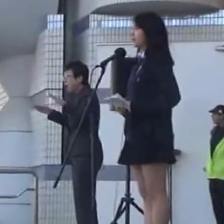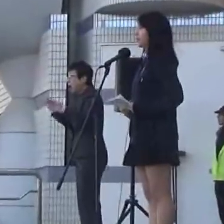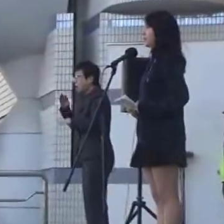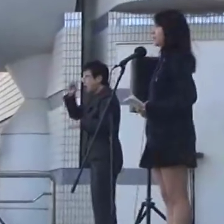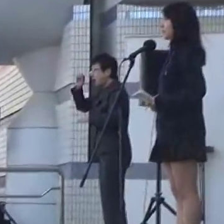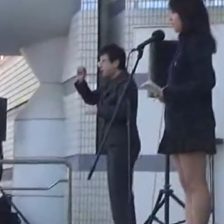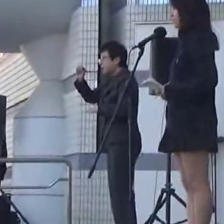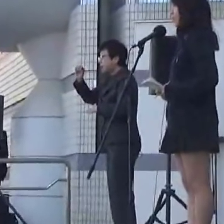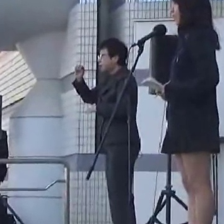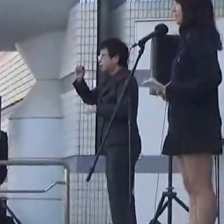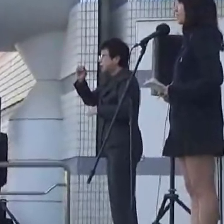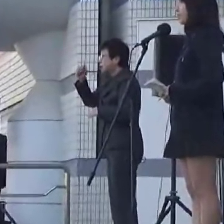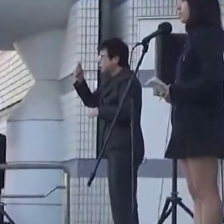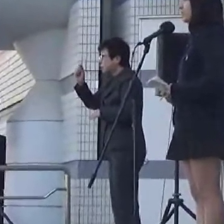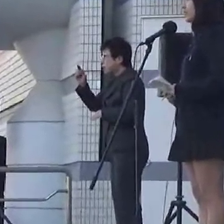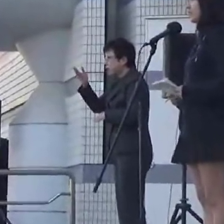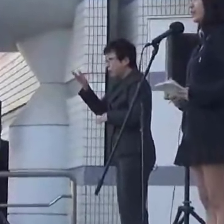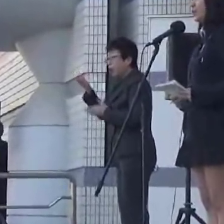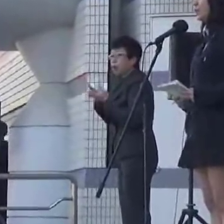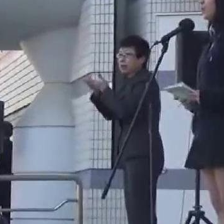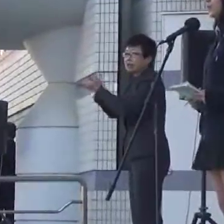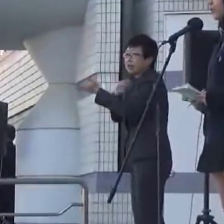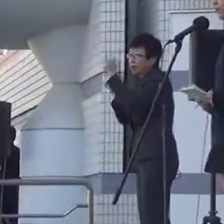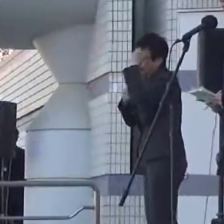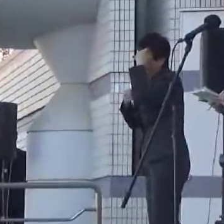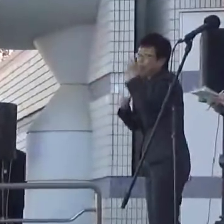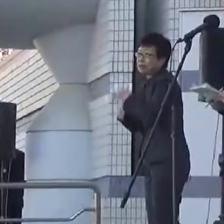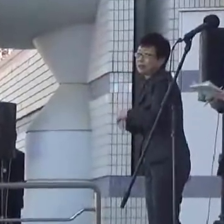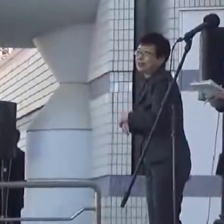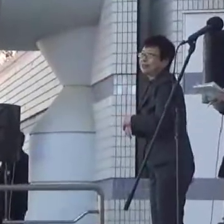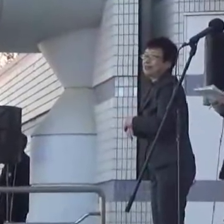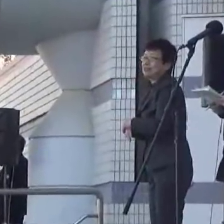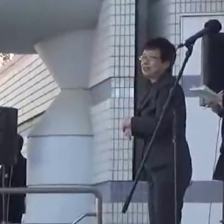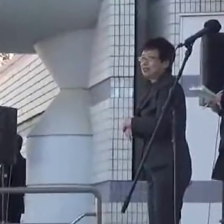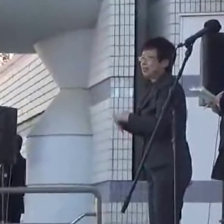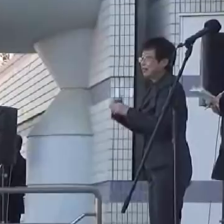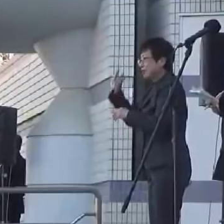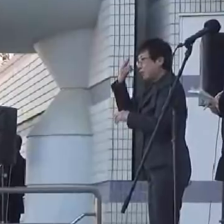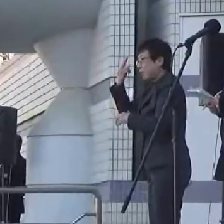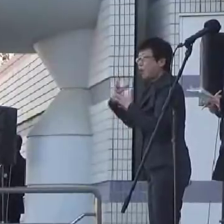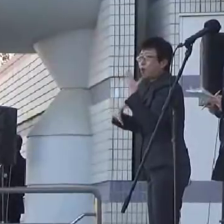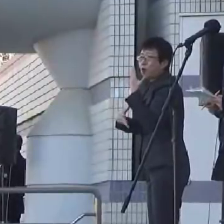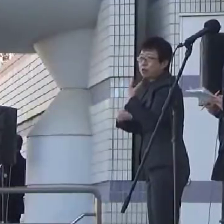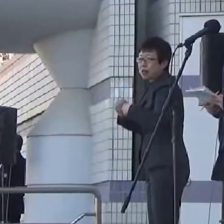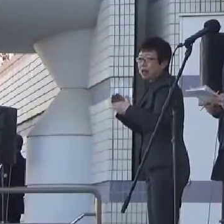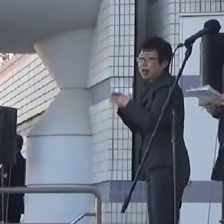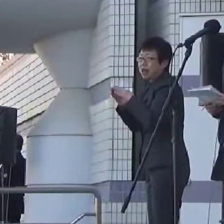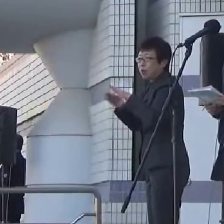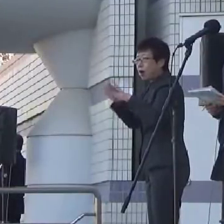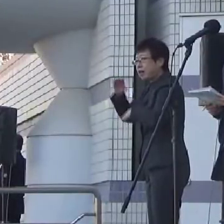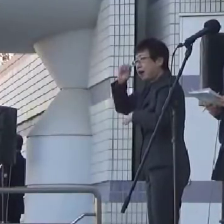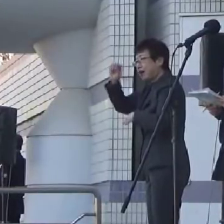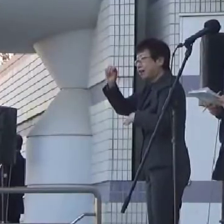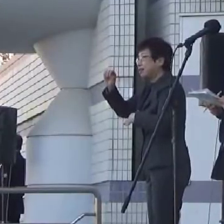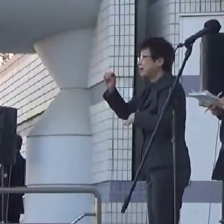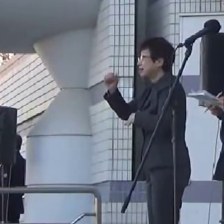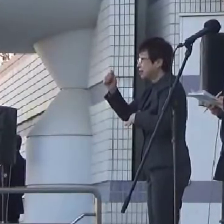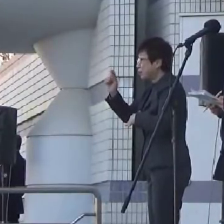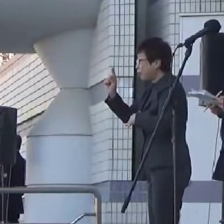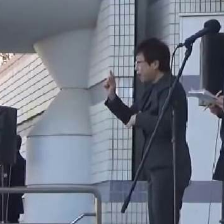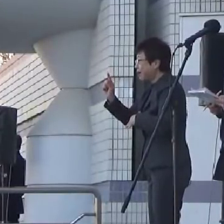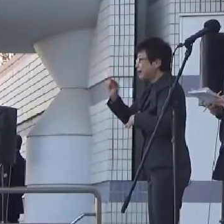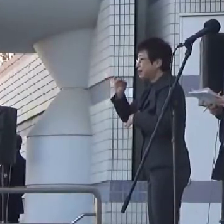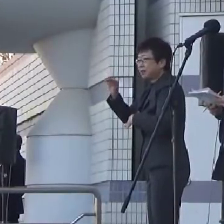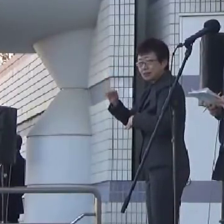は何かということについて少しお話をさせていただこうと思っております。高校生平和大使は1998年